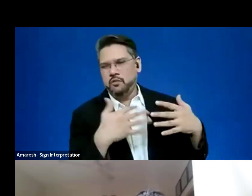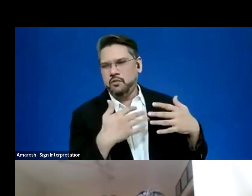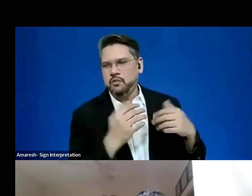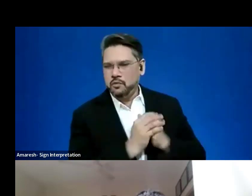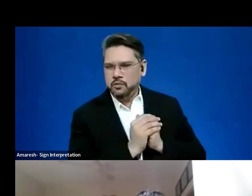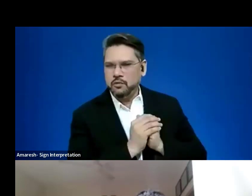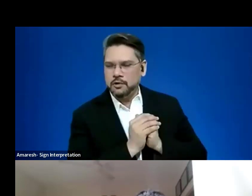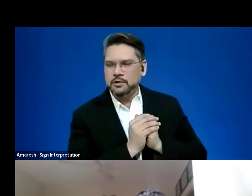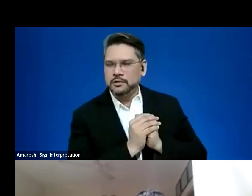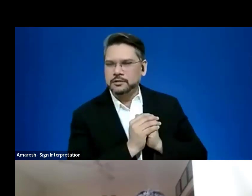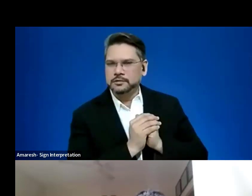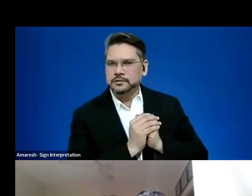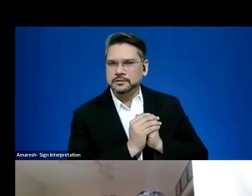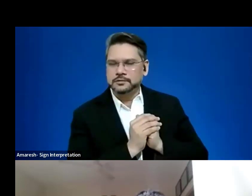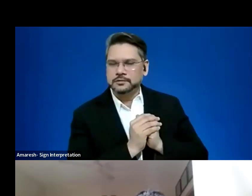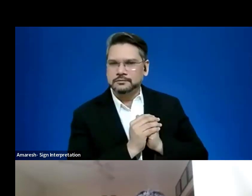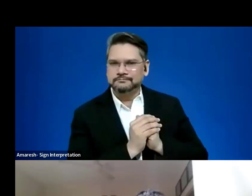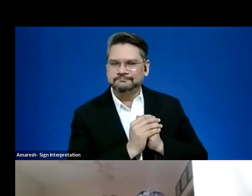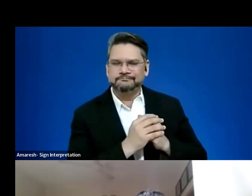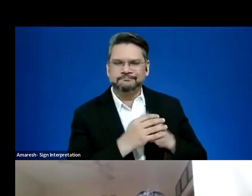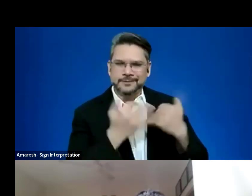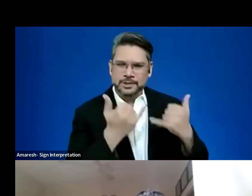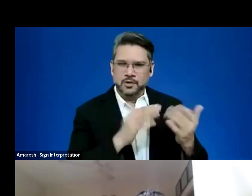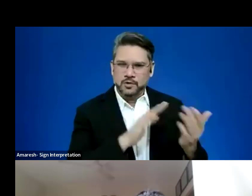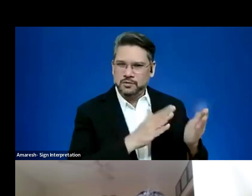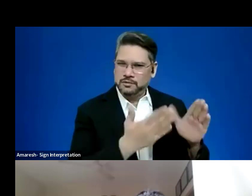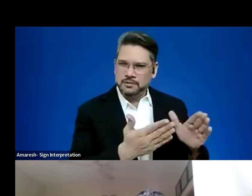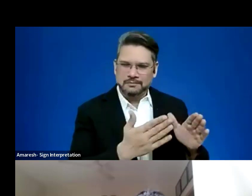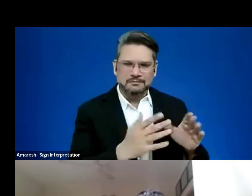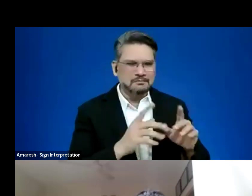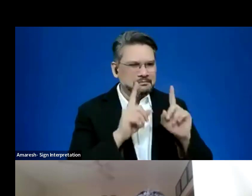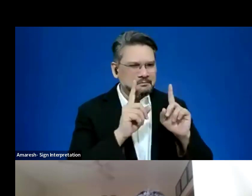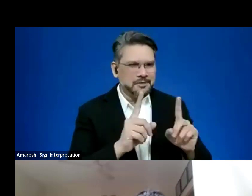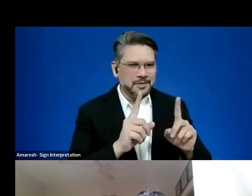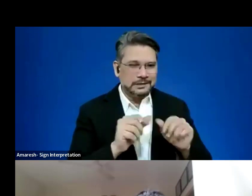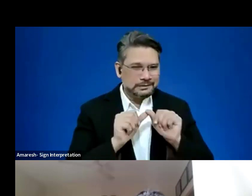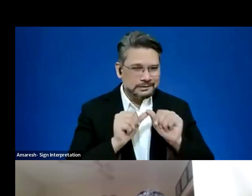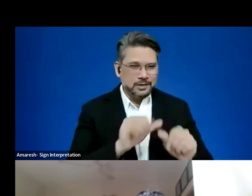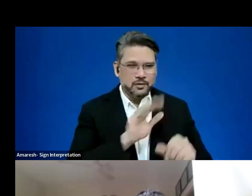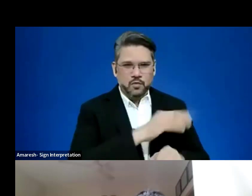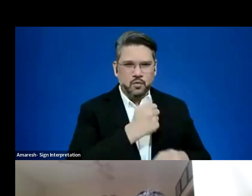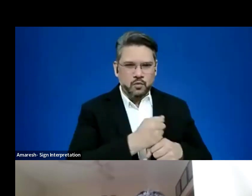哇，他有非常多的这个仰慕者，